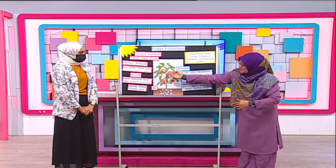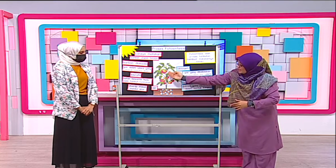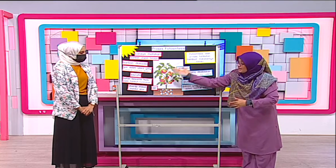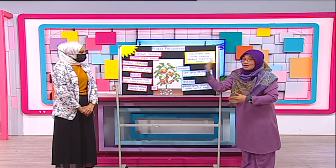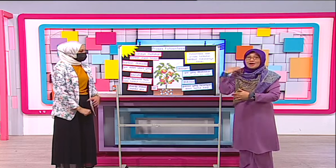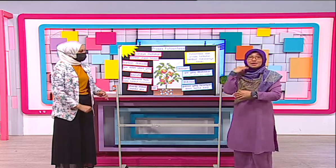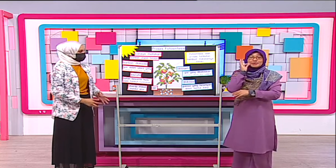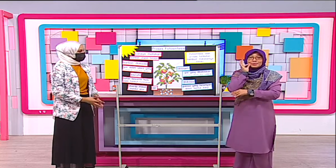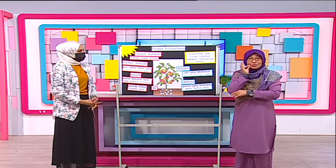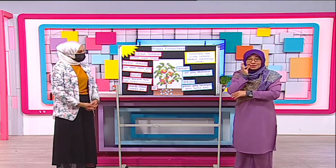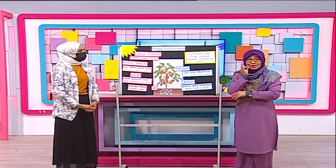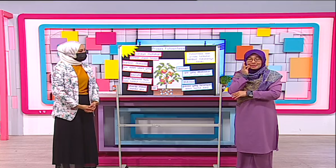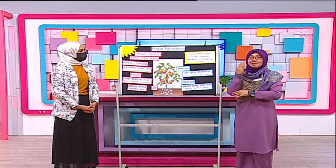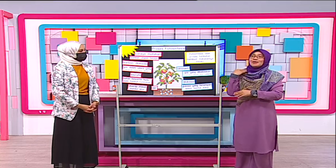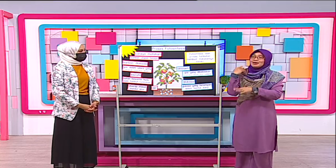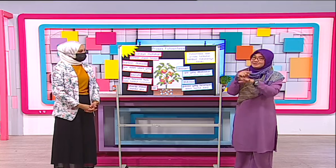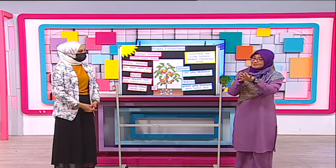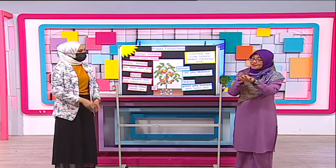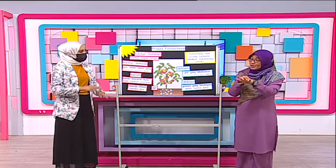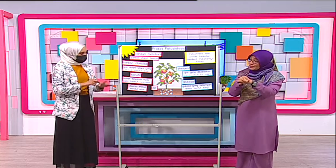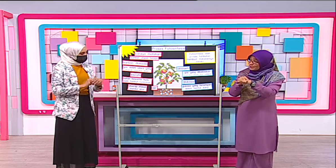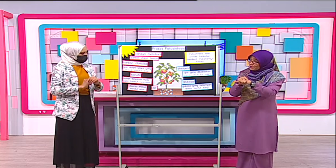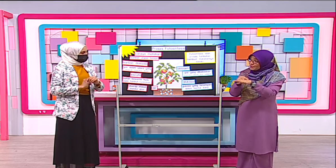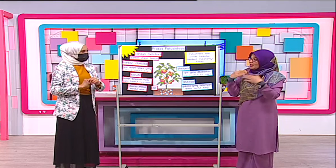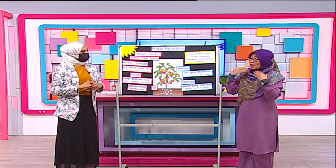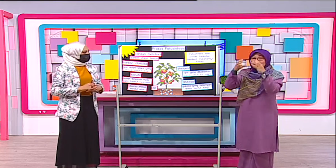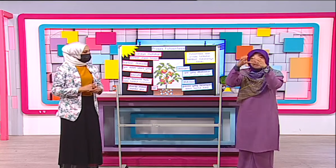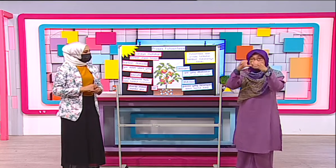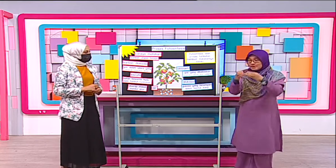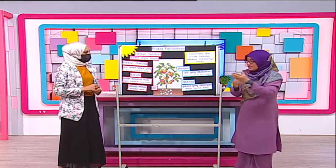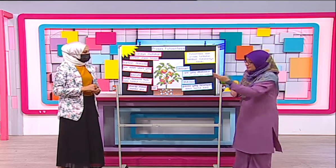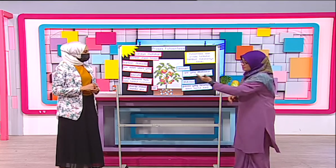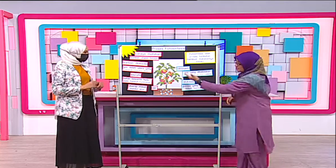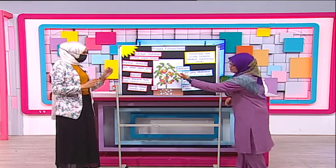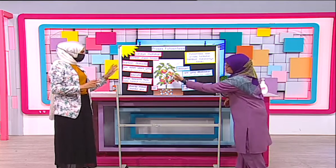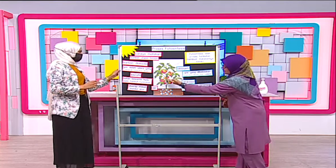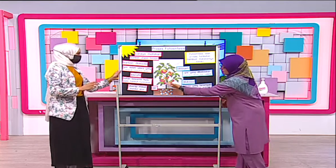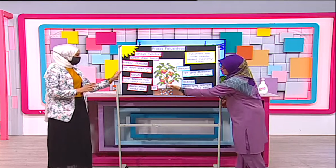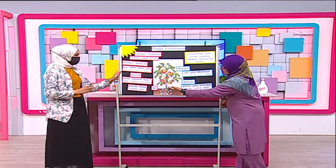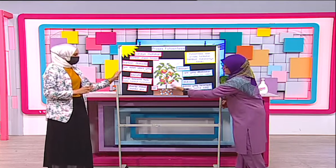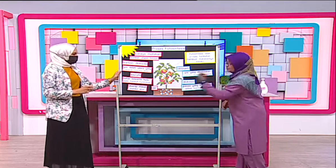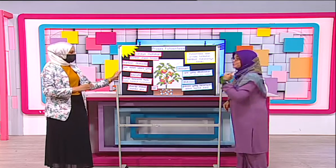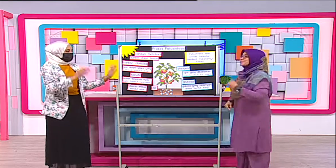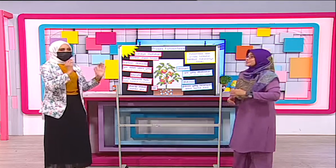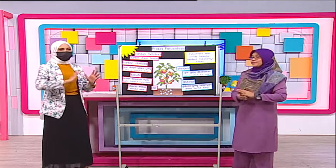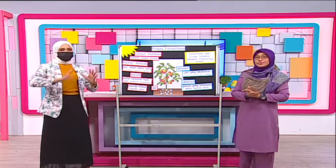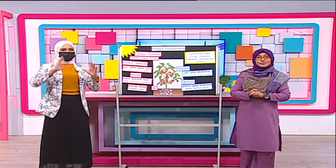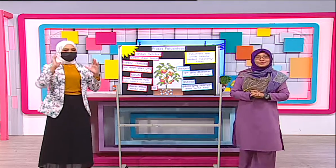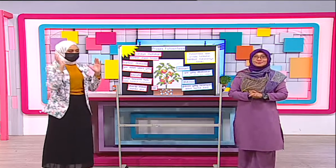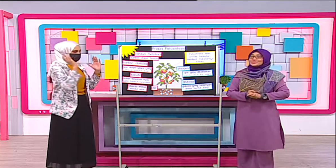Wah ada buah ada daun ada batang deh hahaha itu dari ke belakang